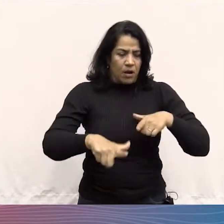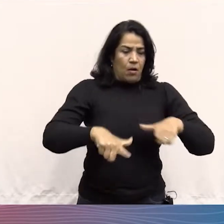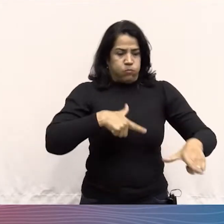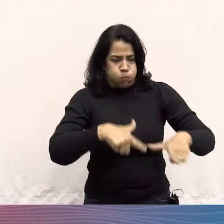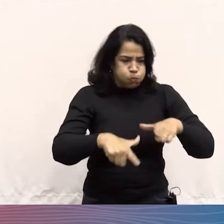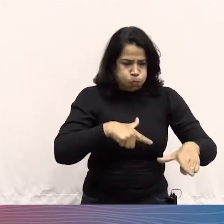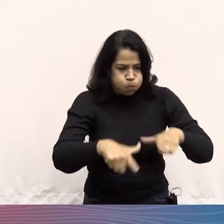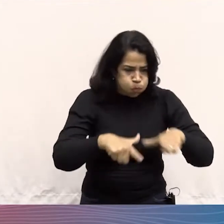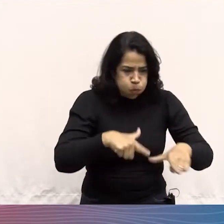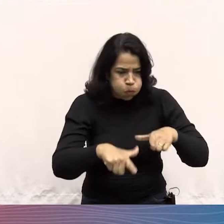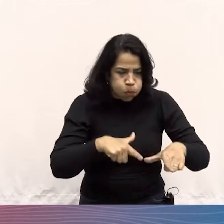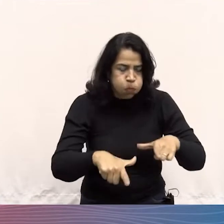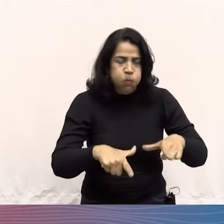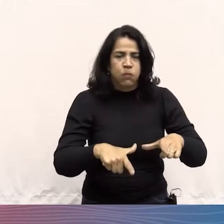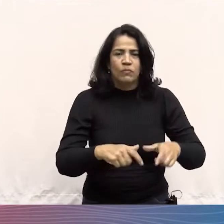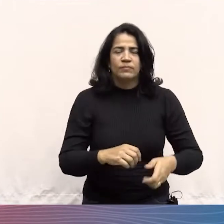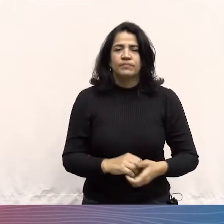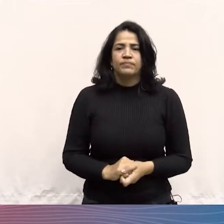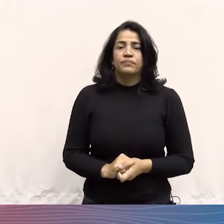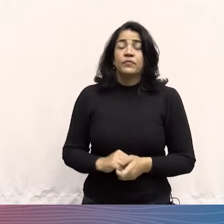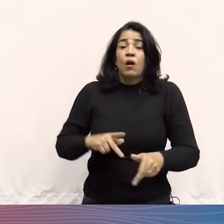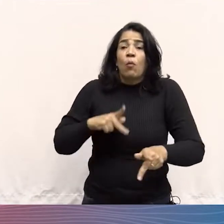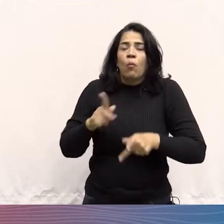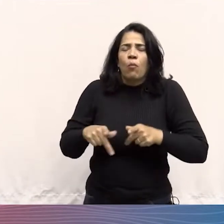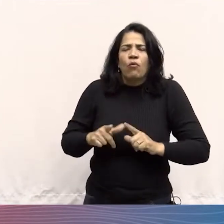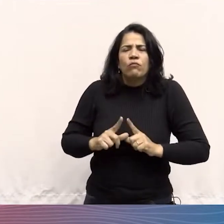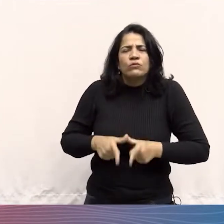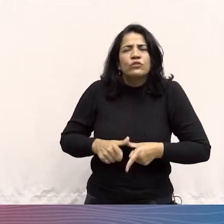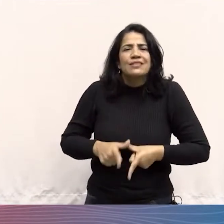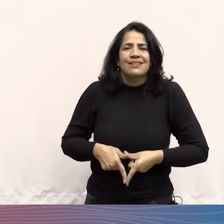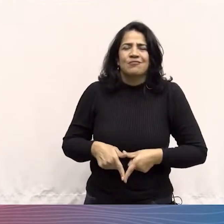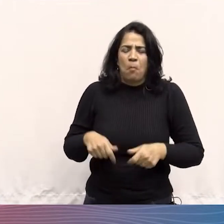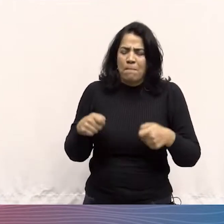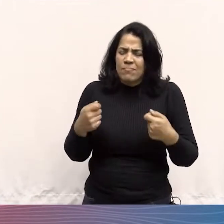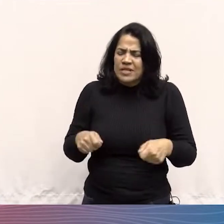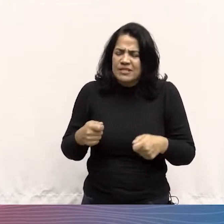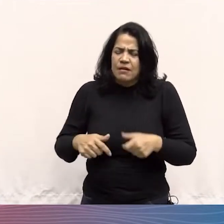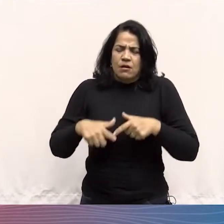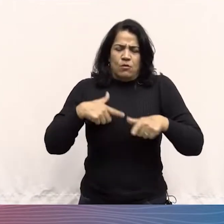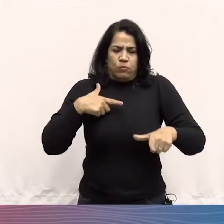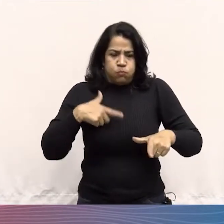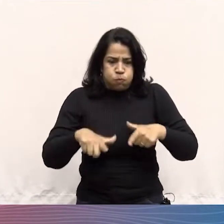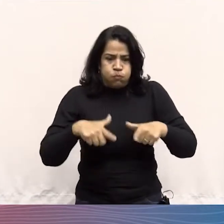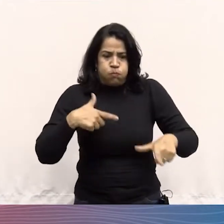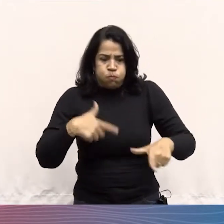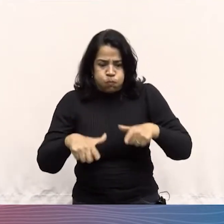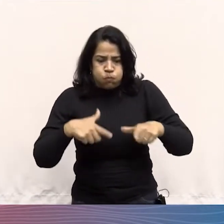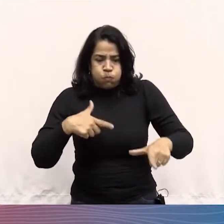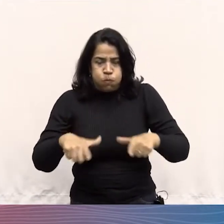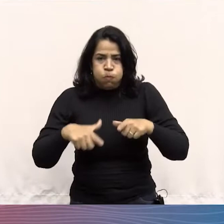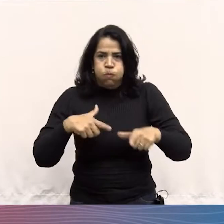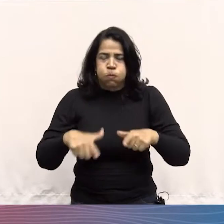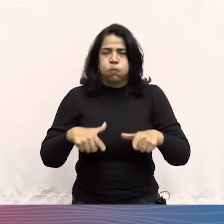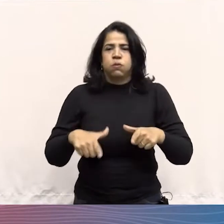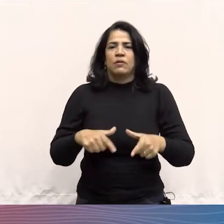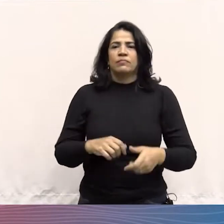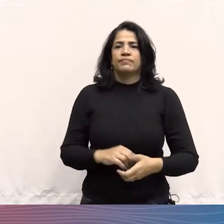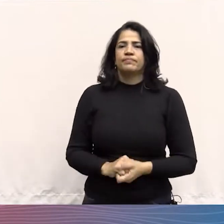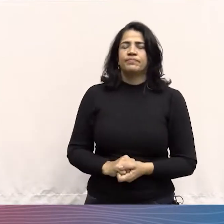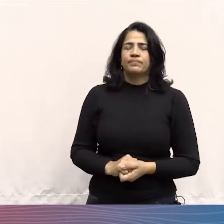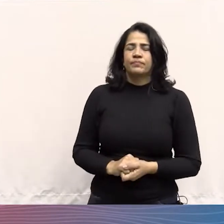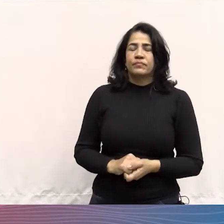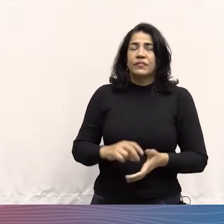produzir tijolos, tinha que buscar também matéria-prima, que era palha, né? Então, isso tipifica, irmãos,